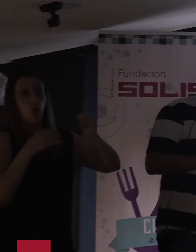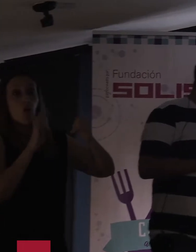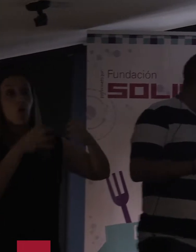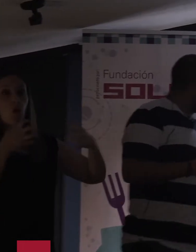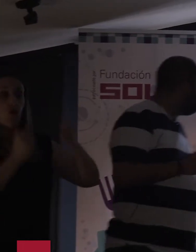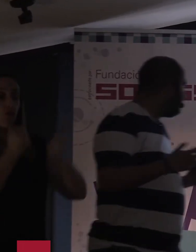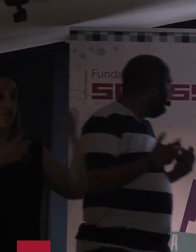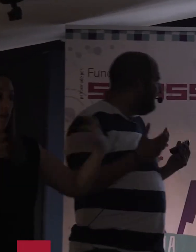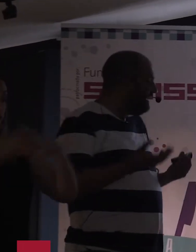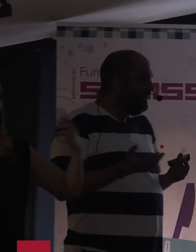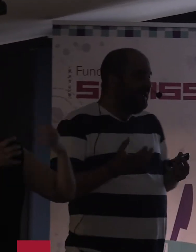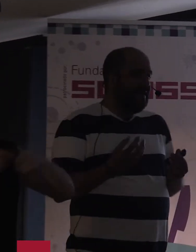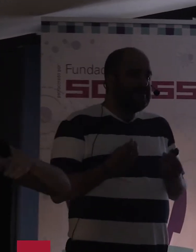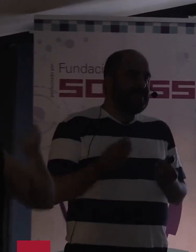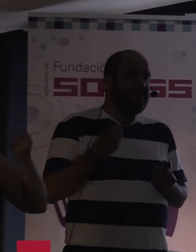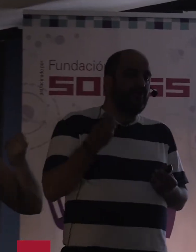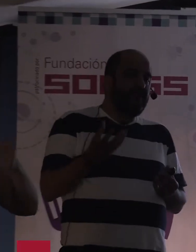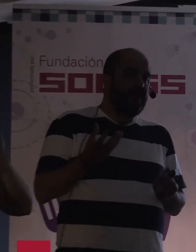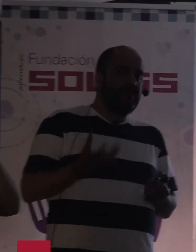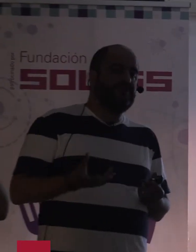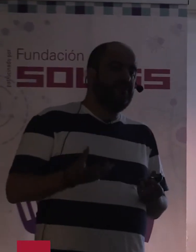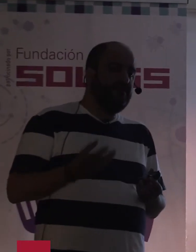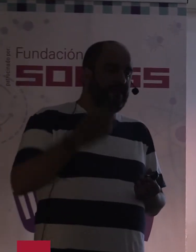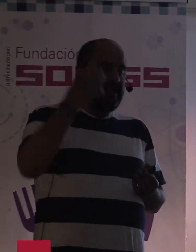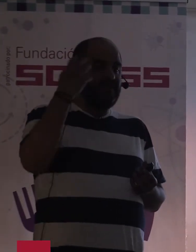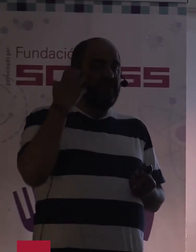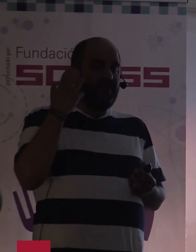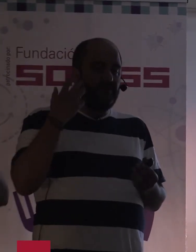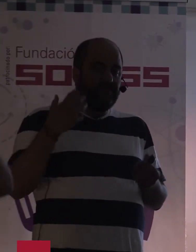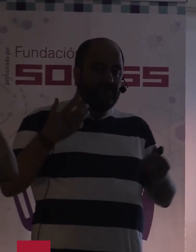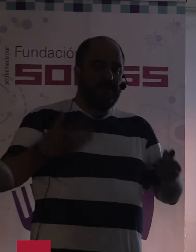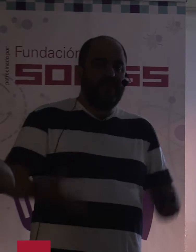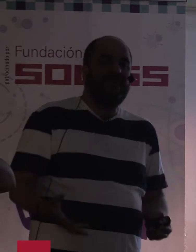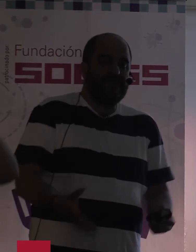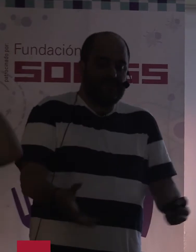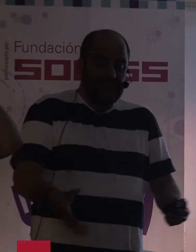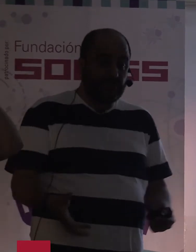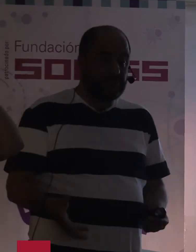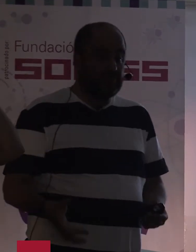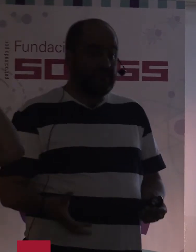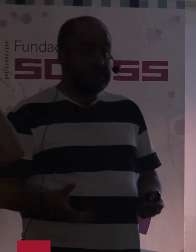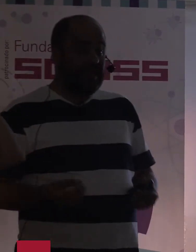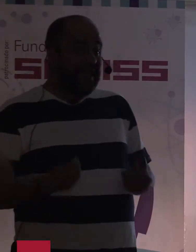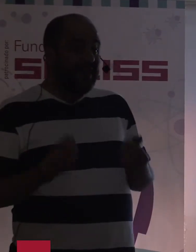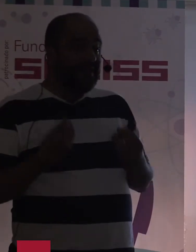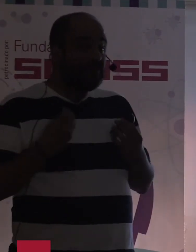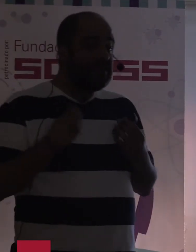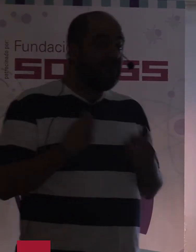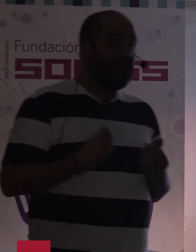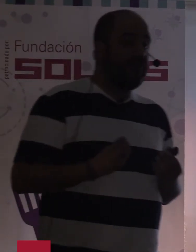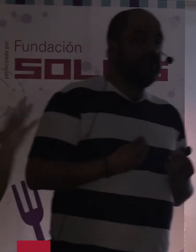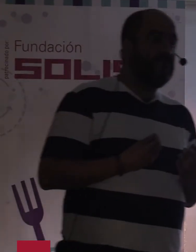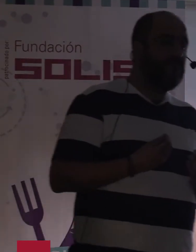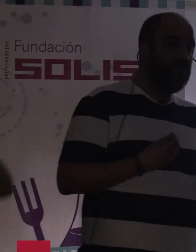o parcialmente y la idea es que se interrumpe la conexión entre el cerebro y los sensores. El cerebro